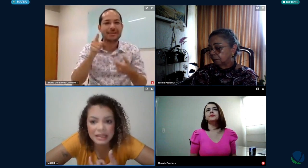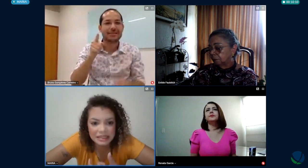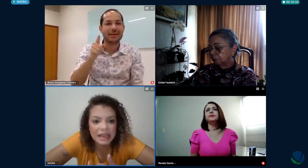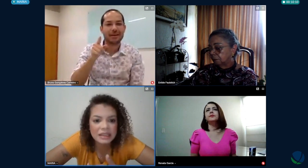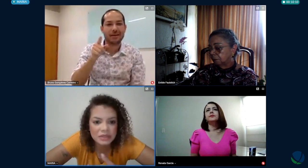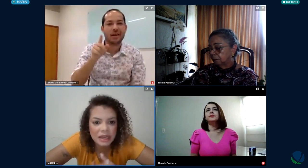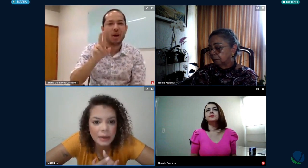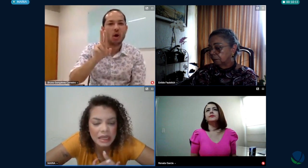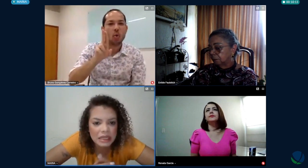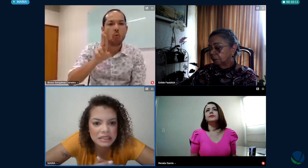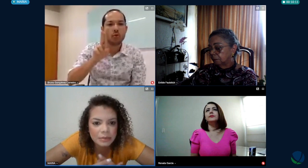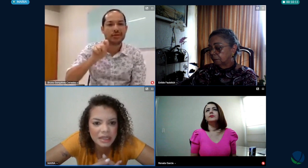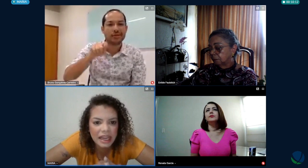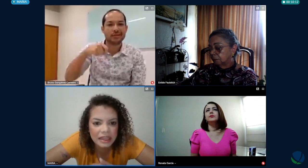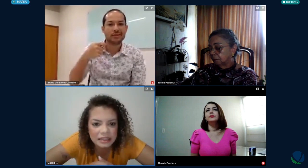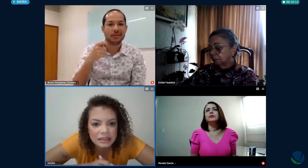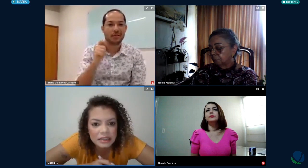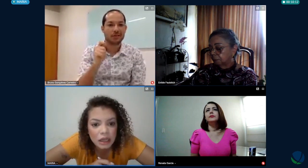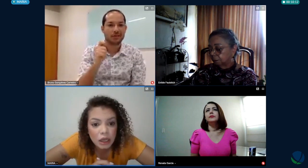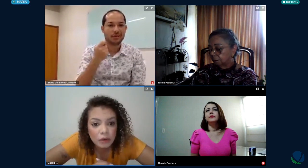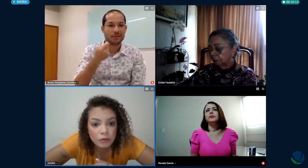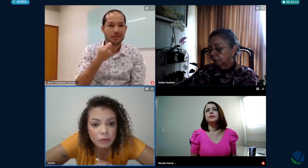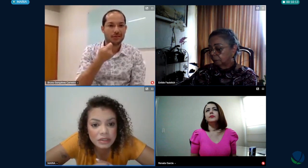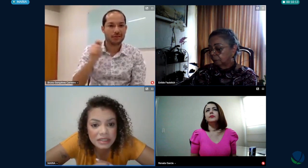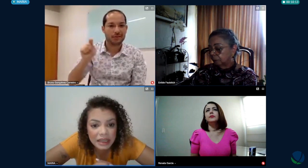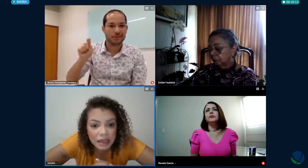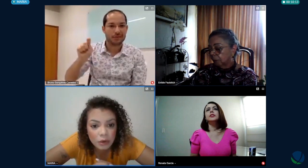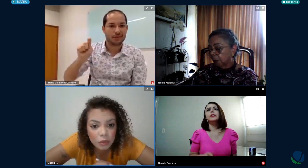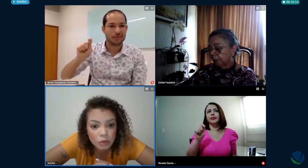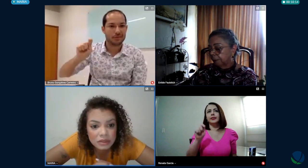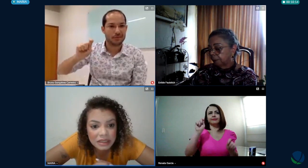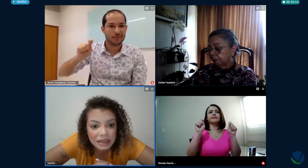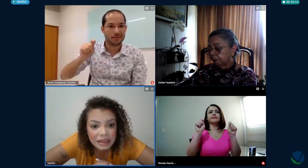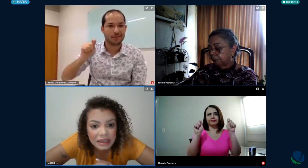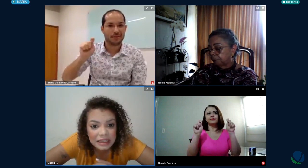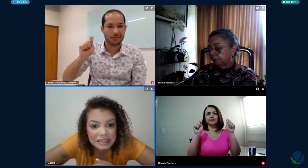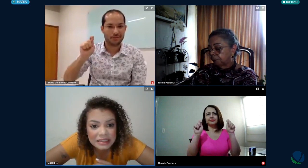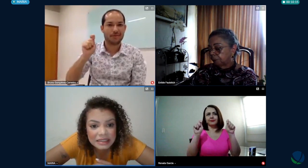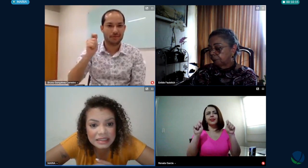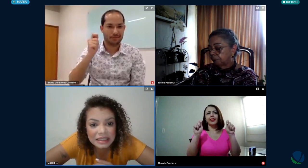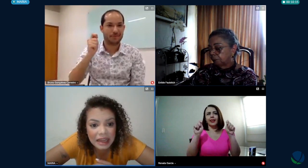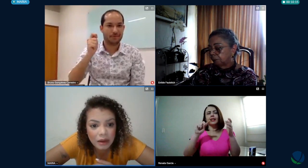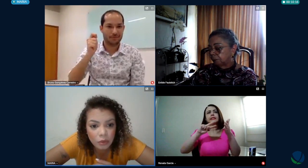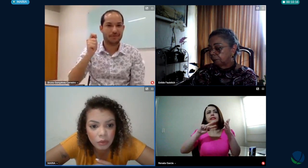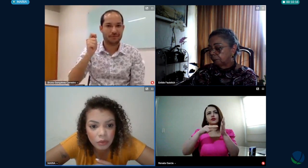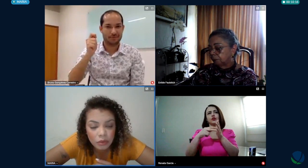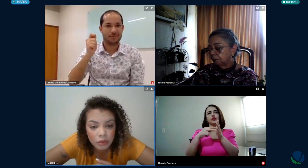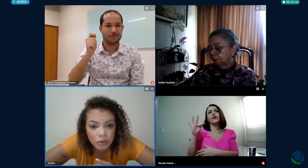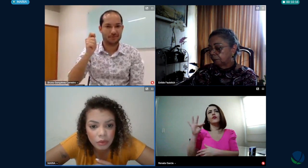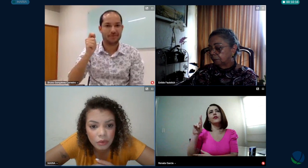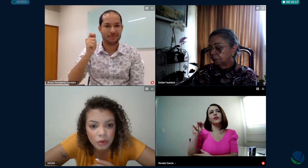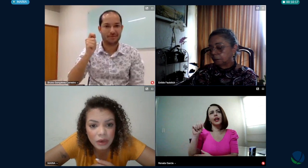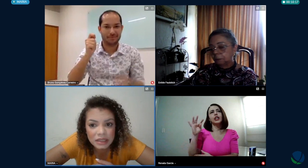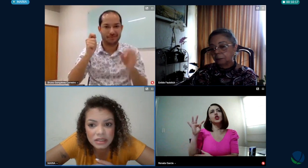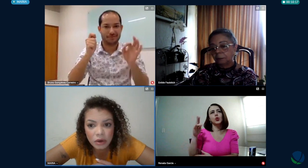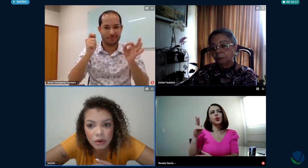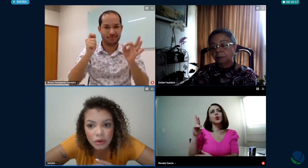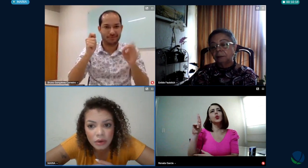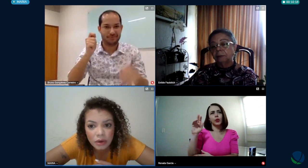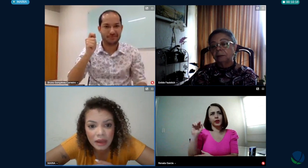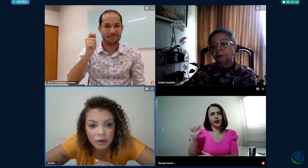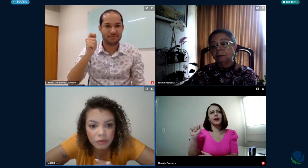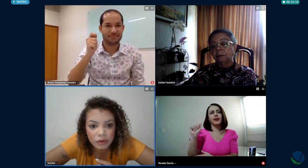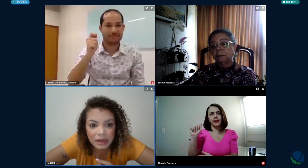Morfema base, né? O sinal é esse. Obrigada. Você usa sinal. Olha